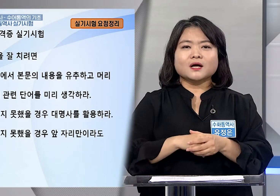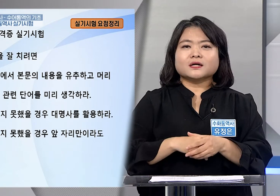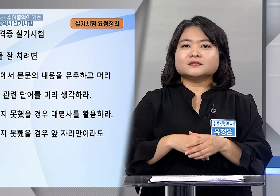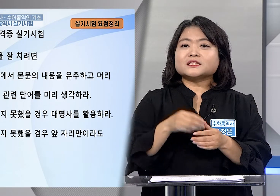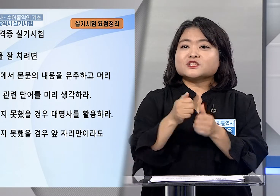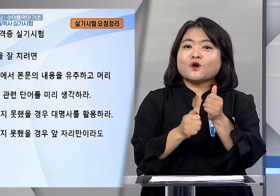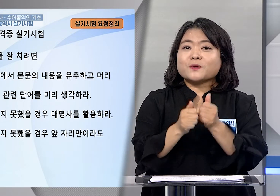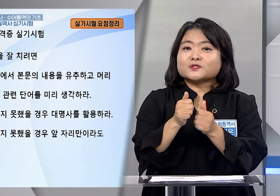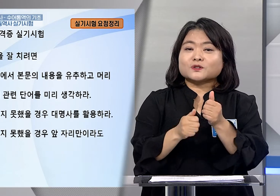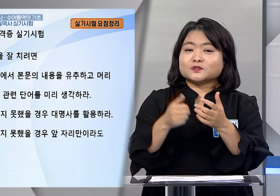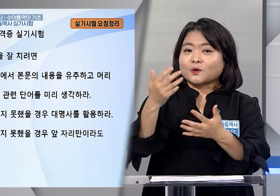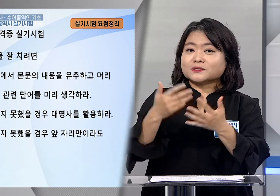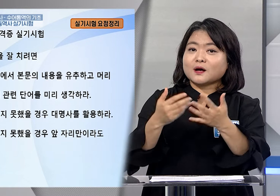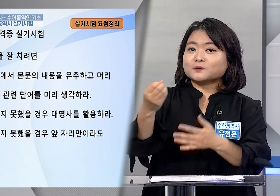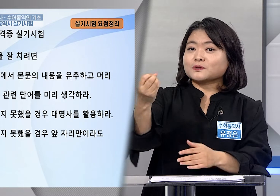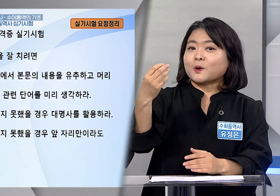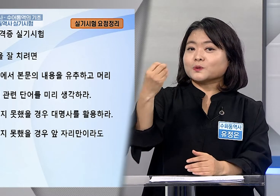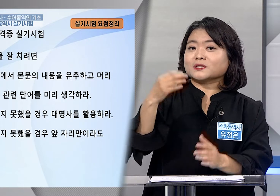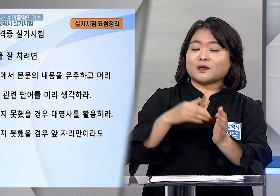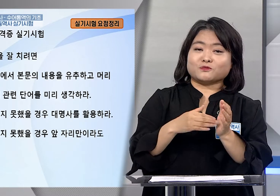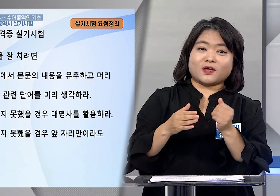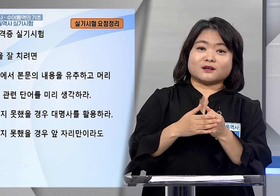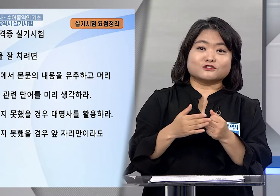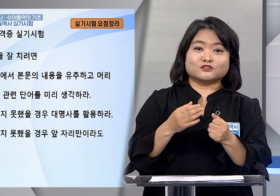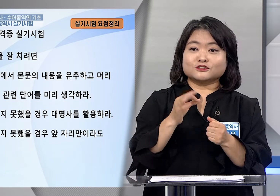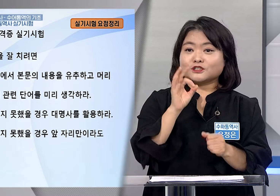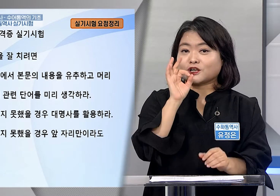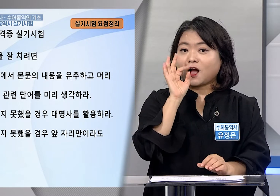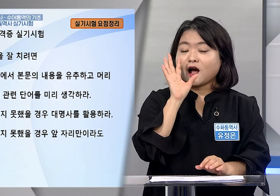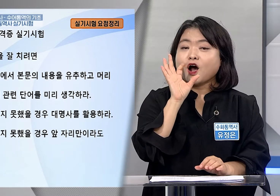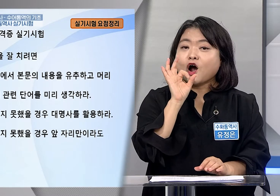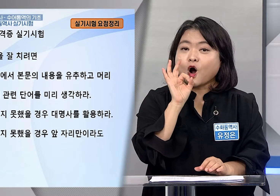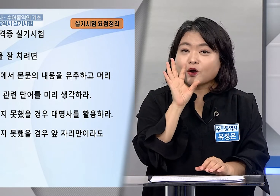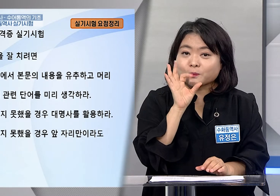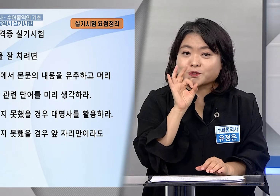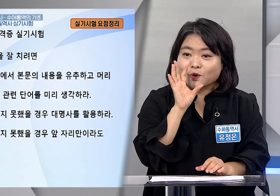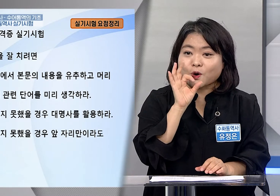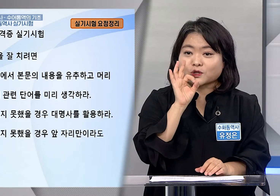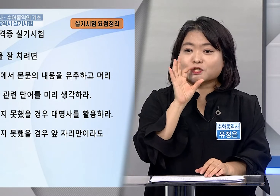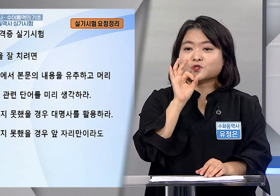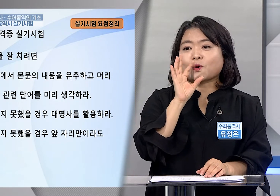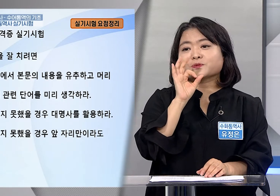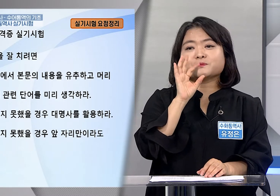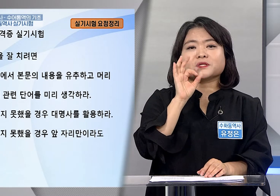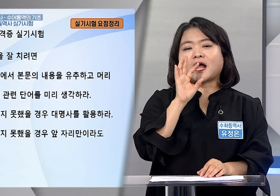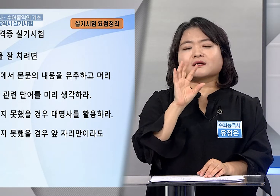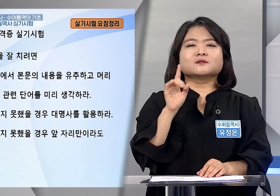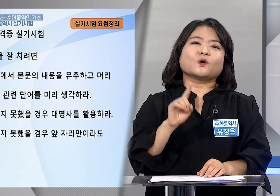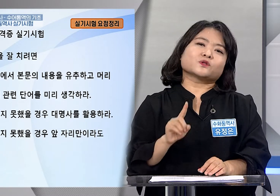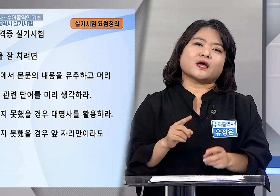근데 시험에서는 영상으로 나오기 때문에 그러기가 어렵죠. 그럴 수 없습니다. 그러면 어떻게